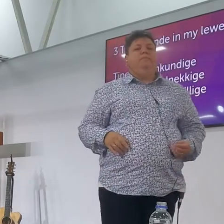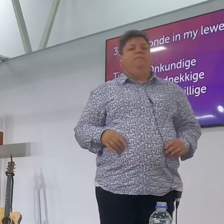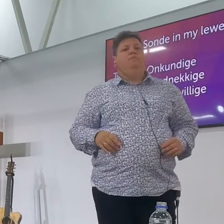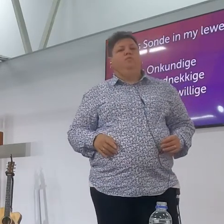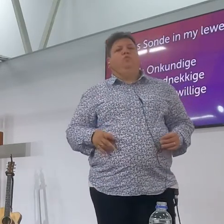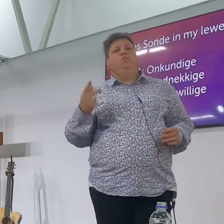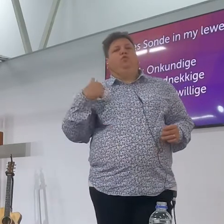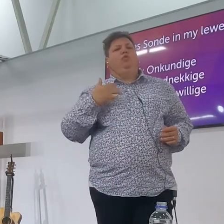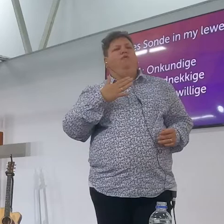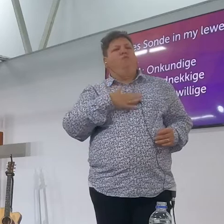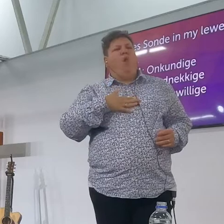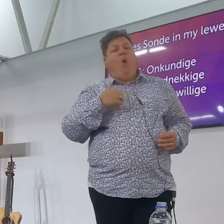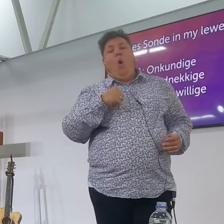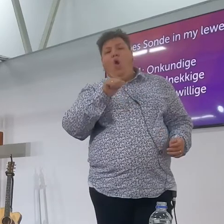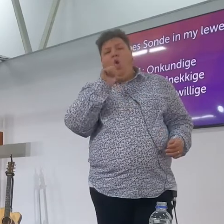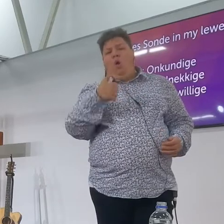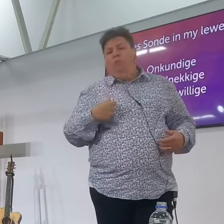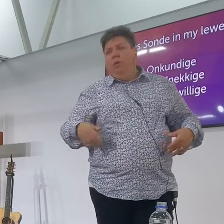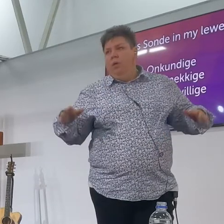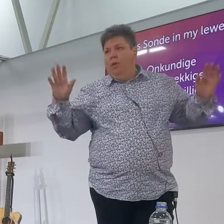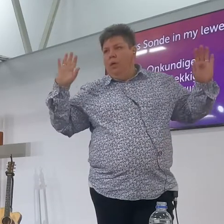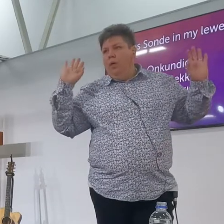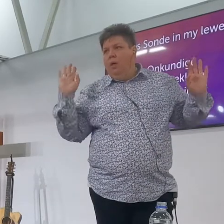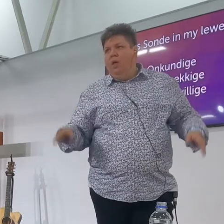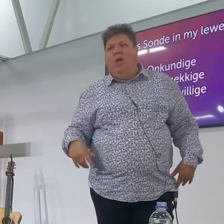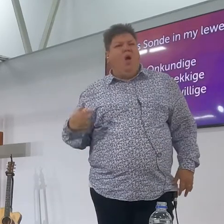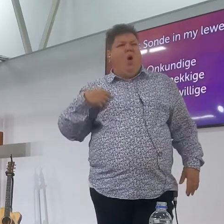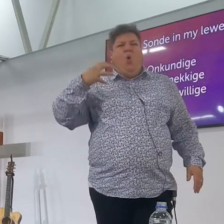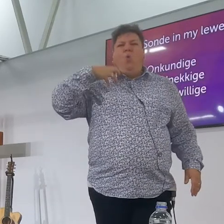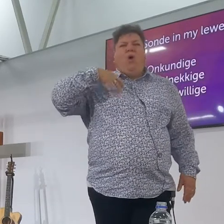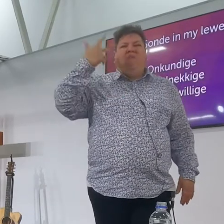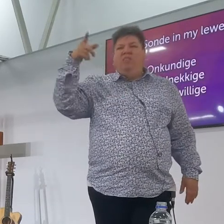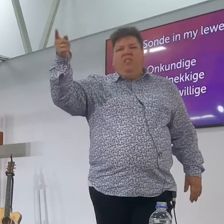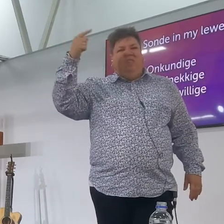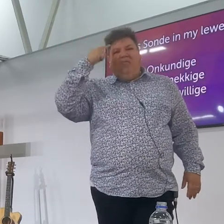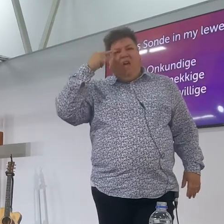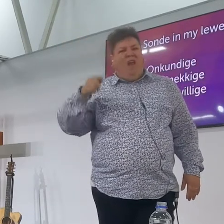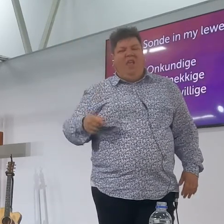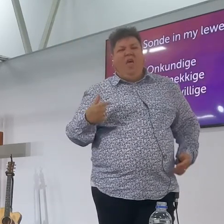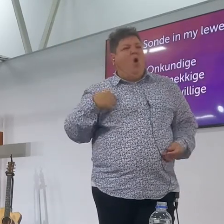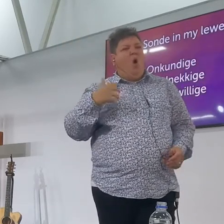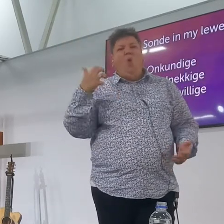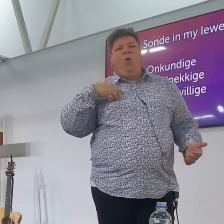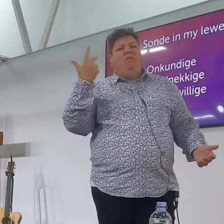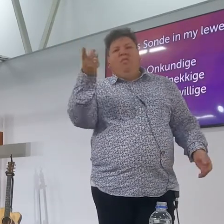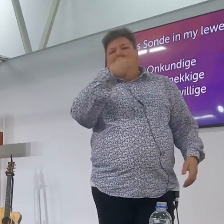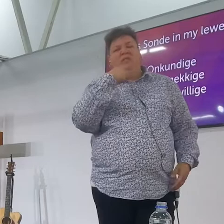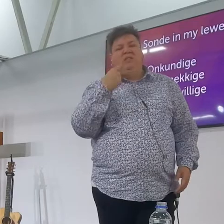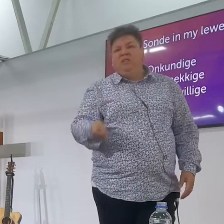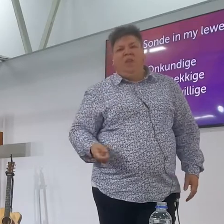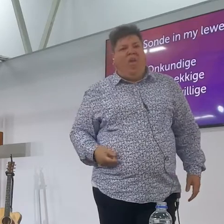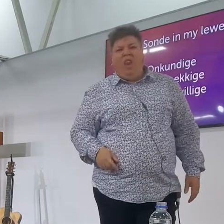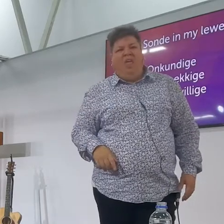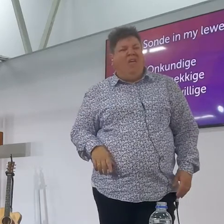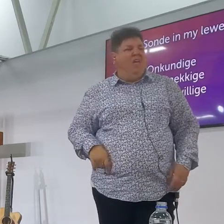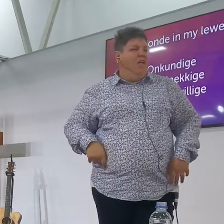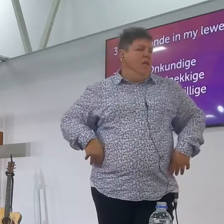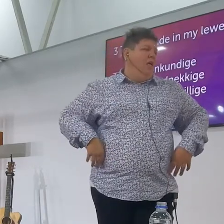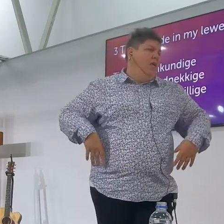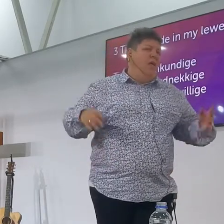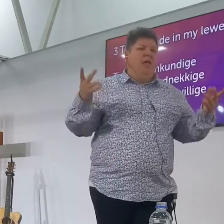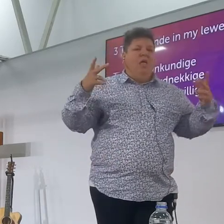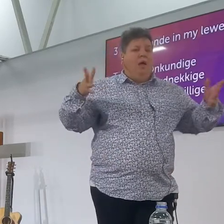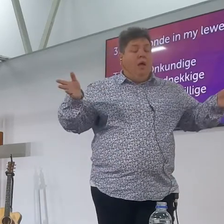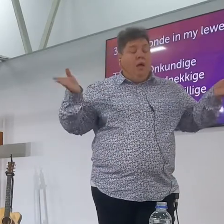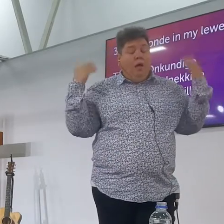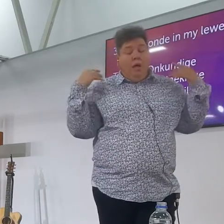kan net nie meer minder omgee nie. Ek kan net nie meer omgee wat mense dink nie. Ek kan net nie meer omgee, weet en eintlik sal ek nie so sê nie, maar ek kan eintlik nie meer